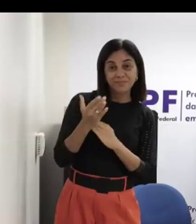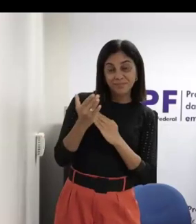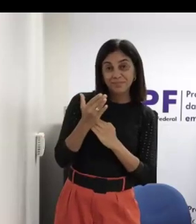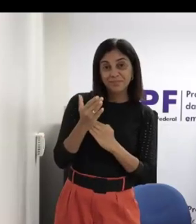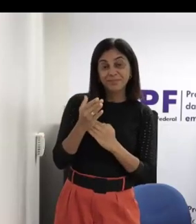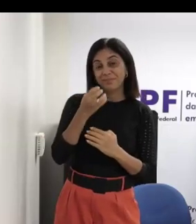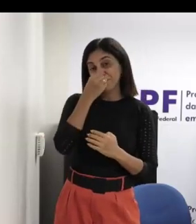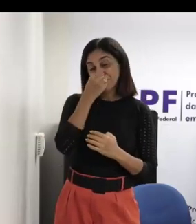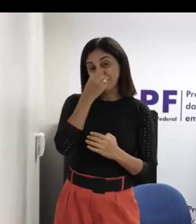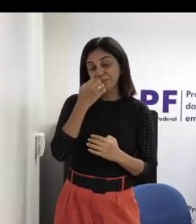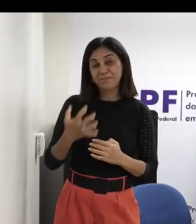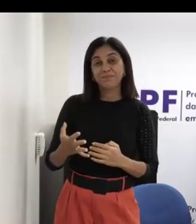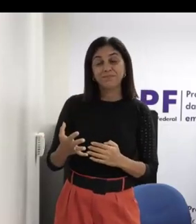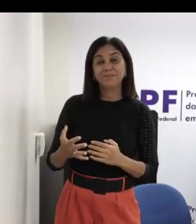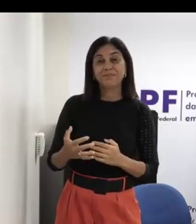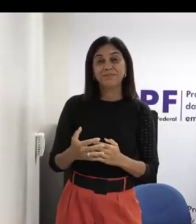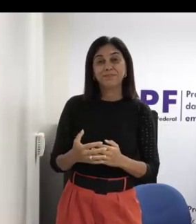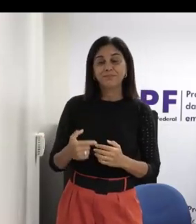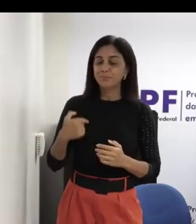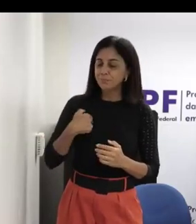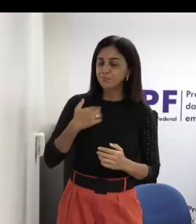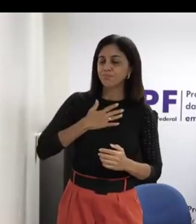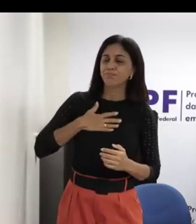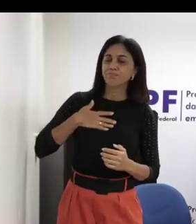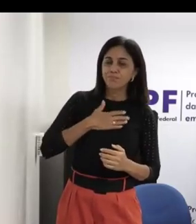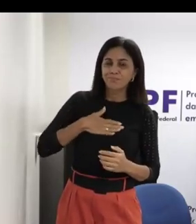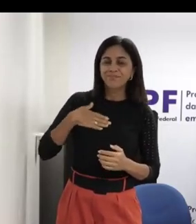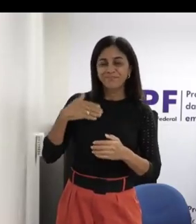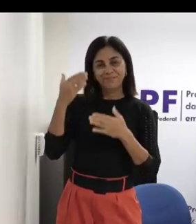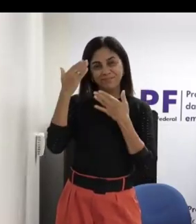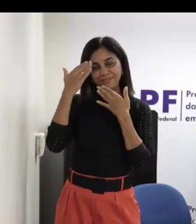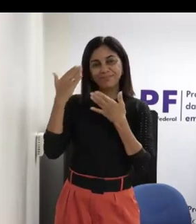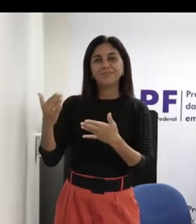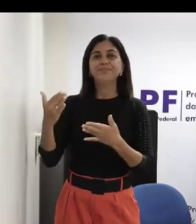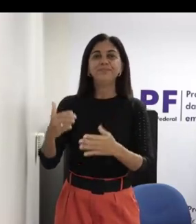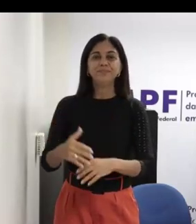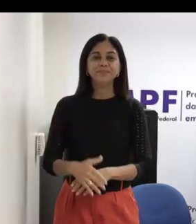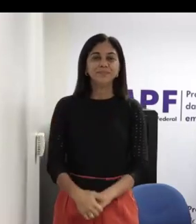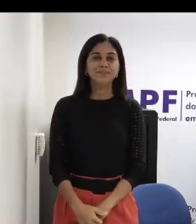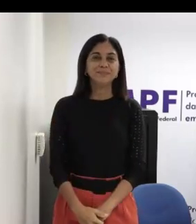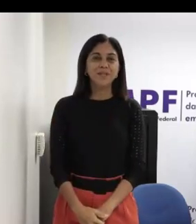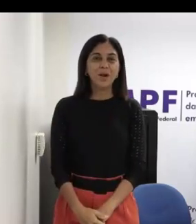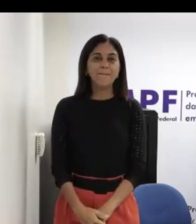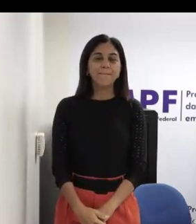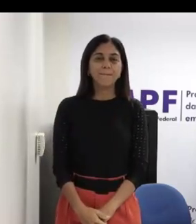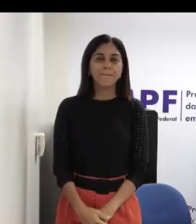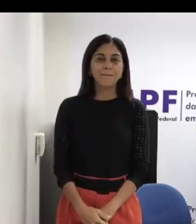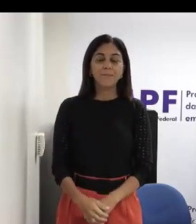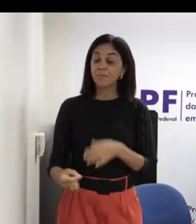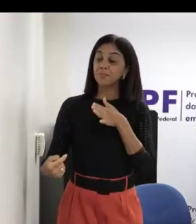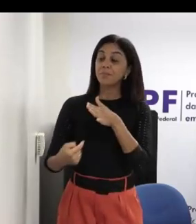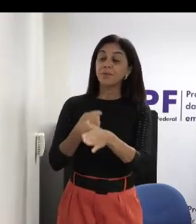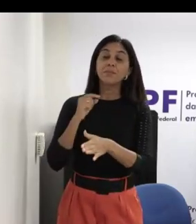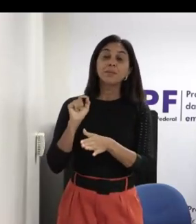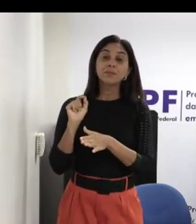é expressar que uma honra para mim de ter como moderador aqui ele essa pergunta é uma pergunta muito